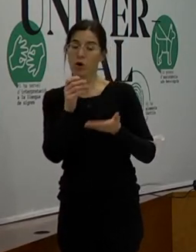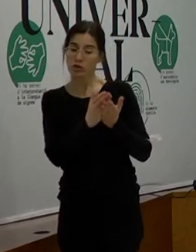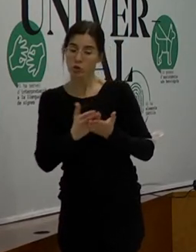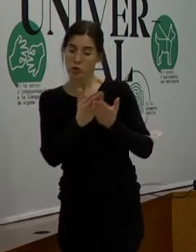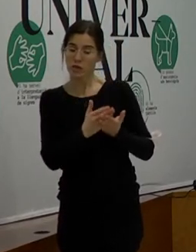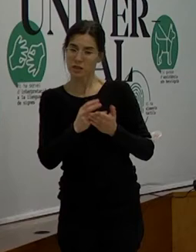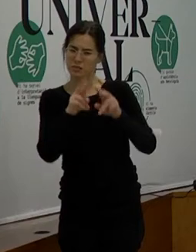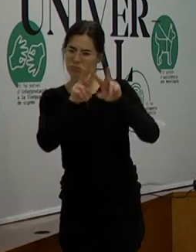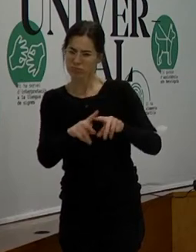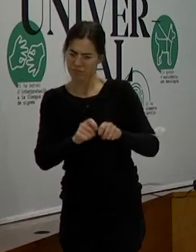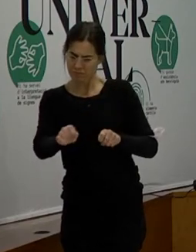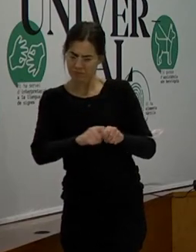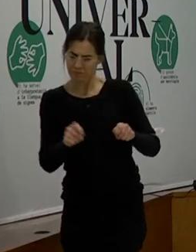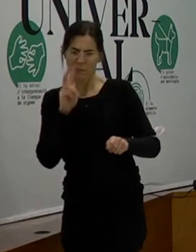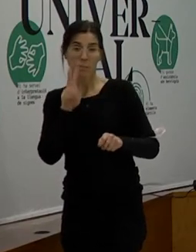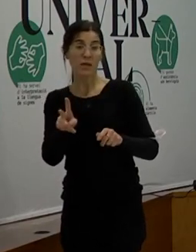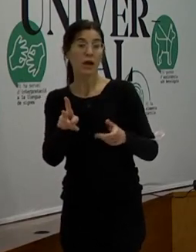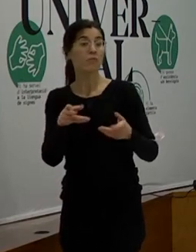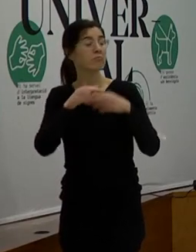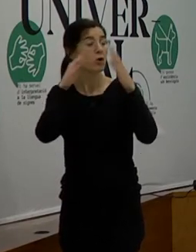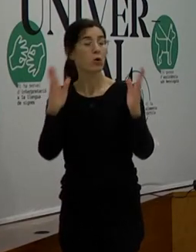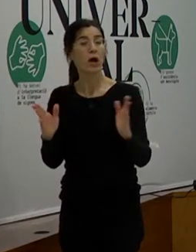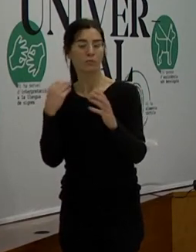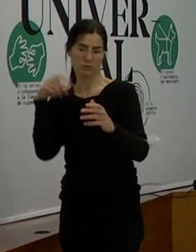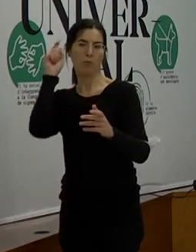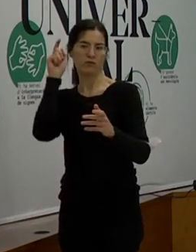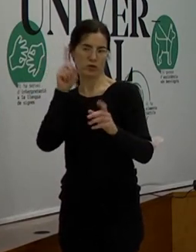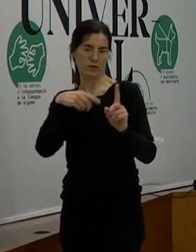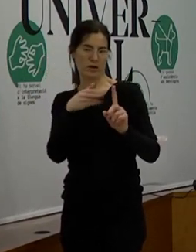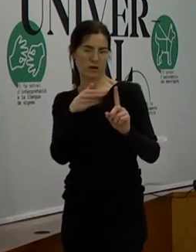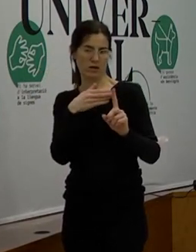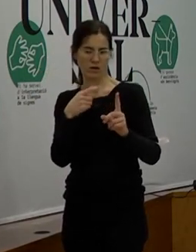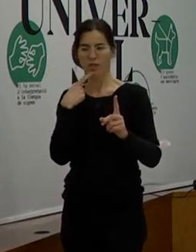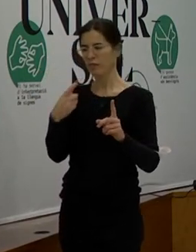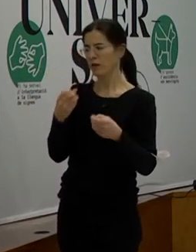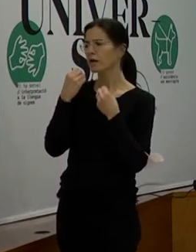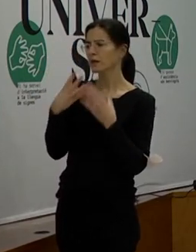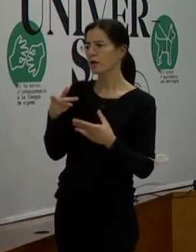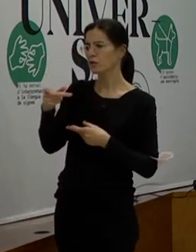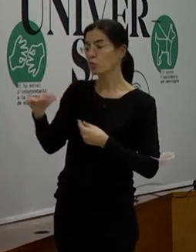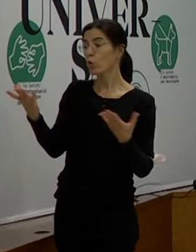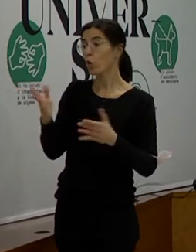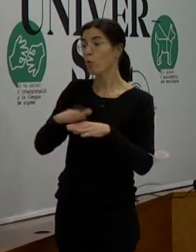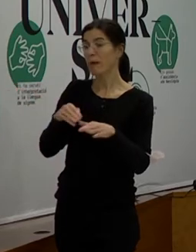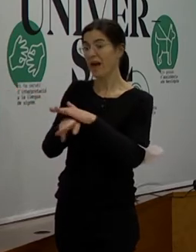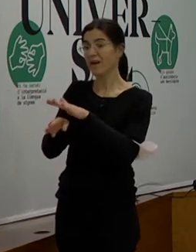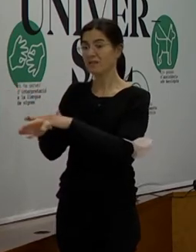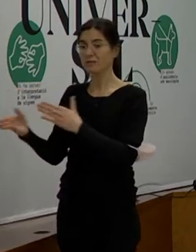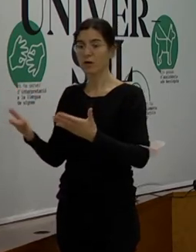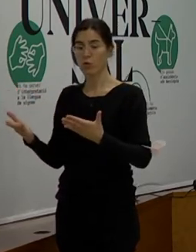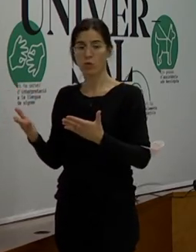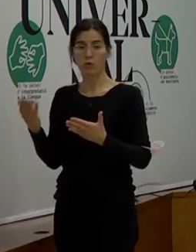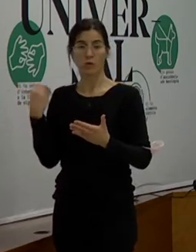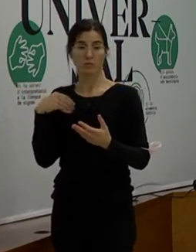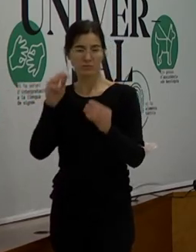et miren el local i et diuen, amb els professors que corregim, com es té que fer el local accessible